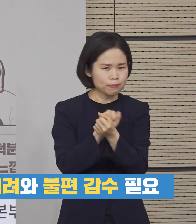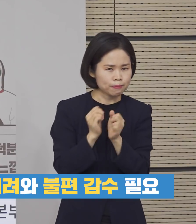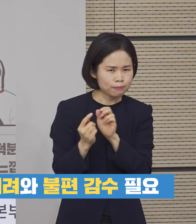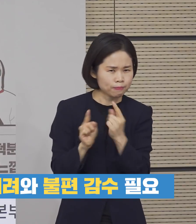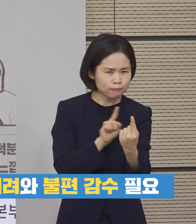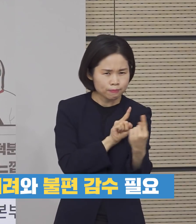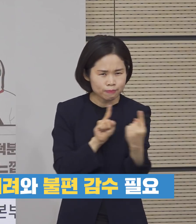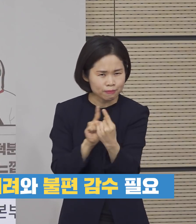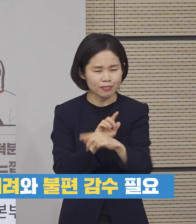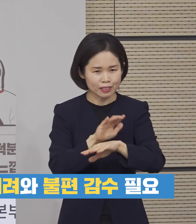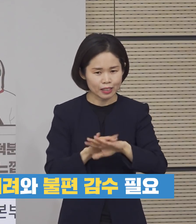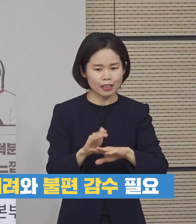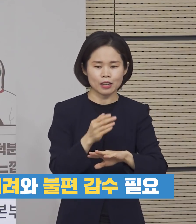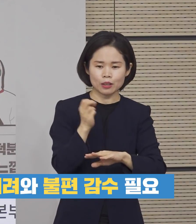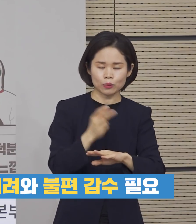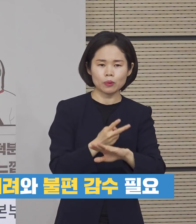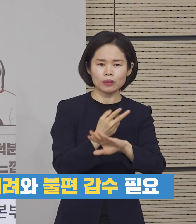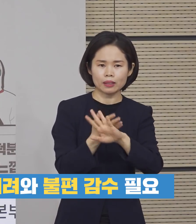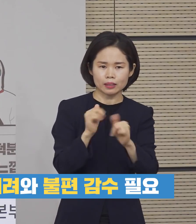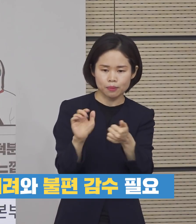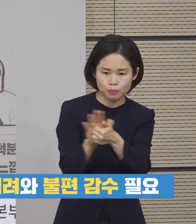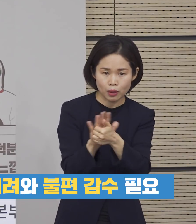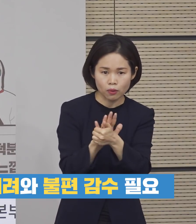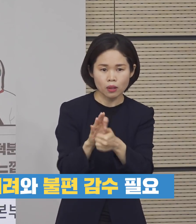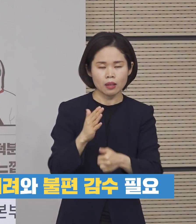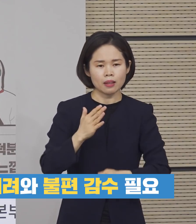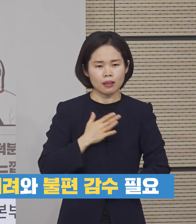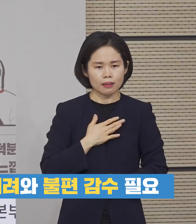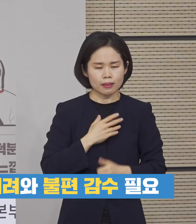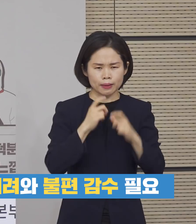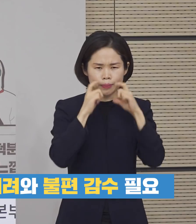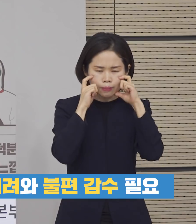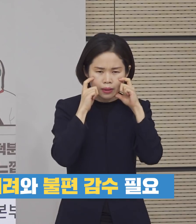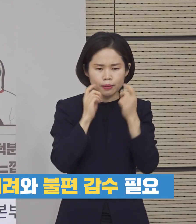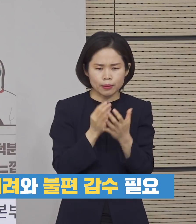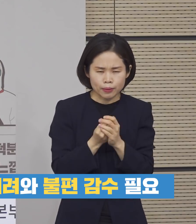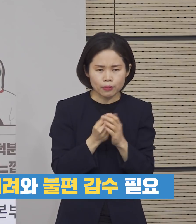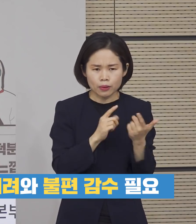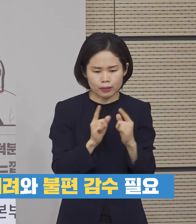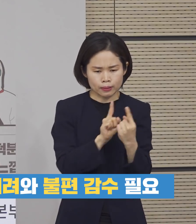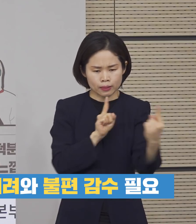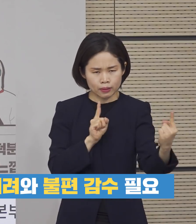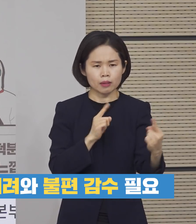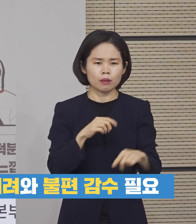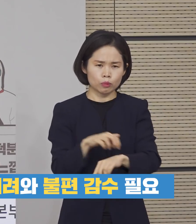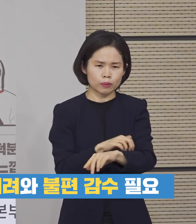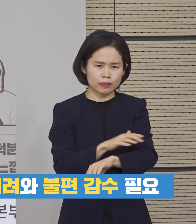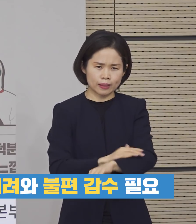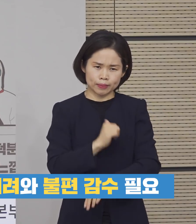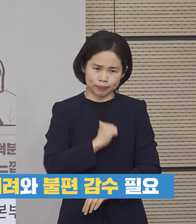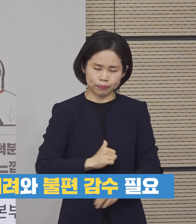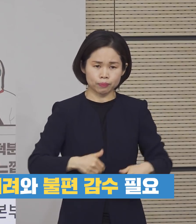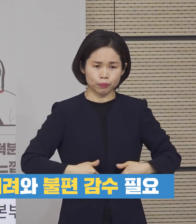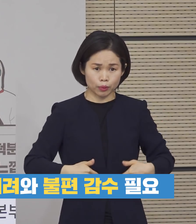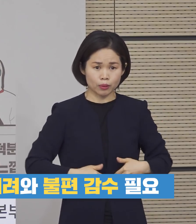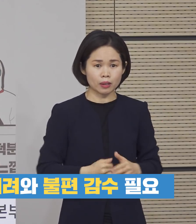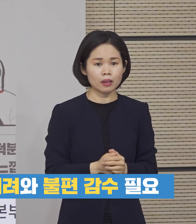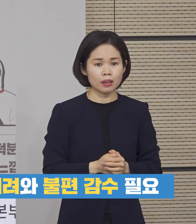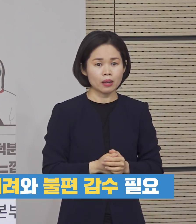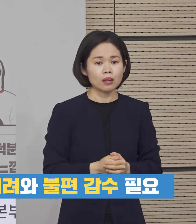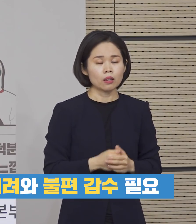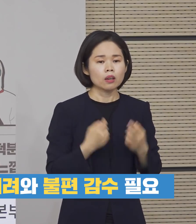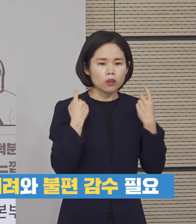높은 시민의식을 바탕으로 다른 사람을 배려하고 자신의 불편을 감수하여야 합니다.